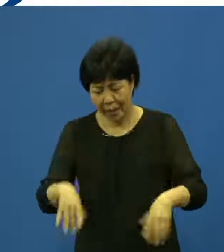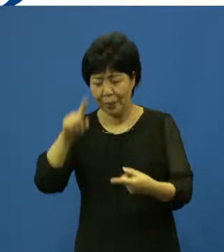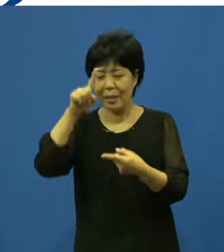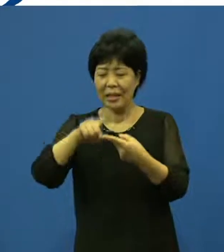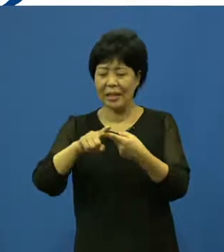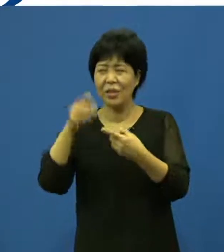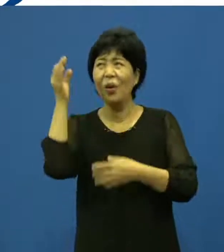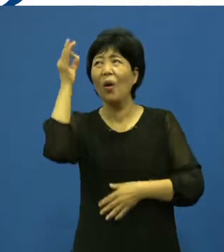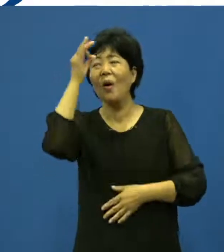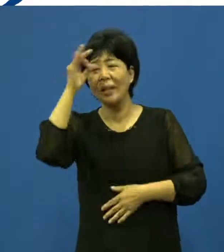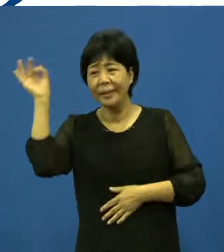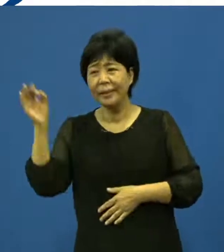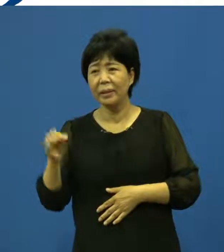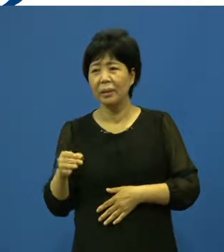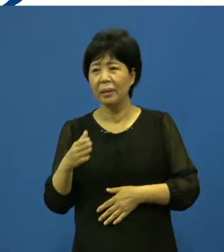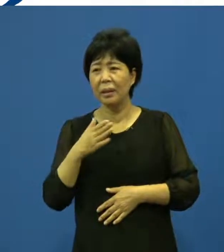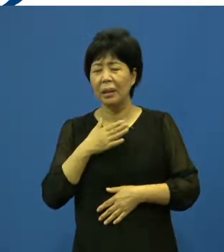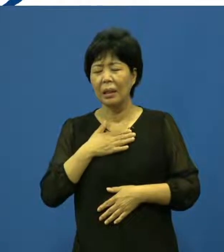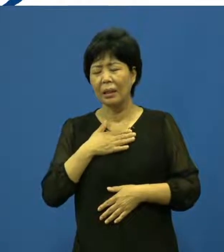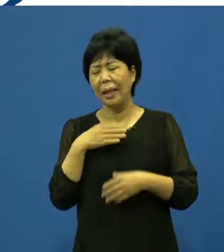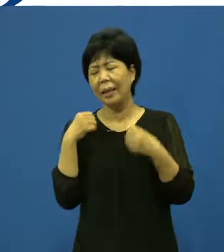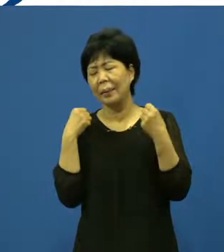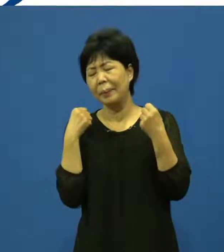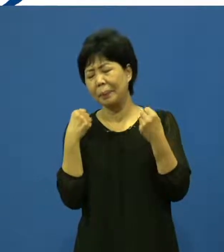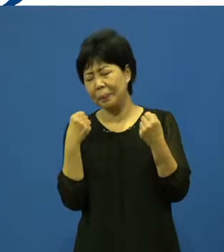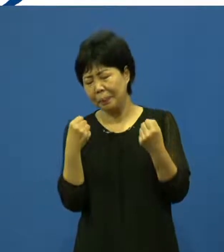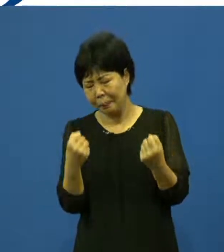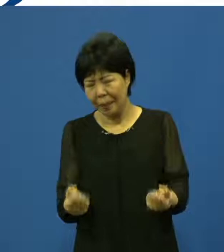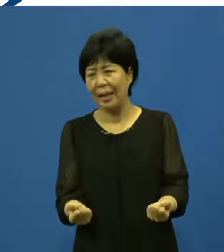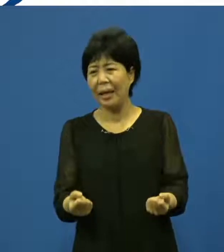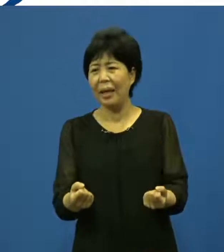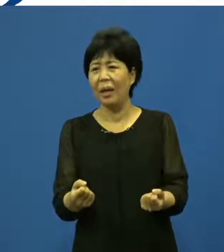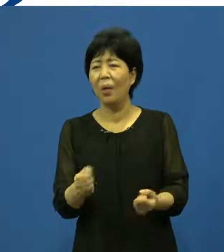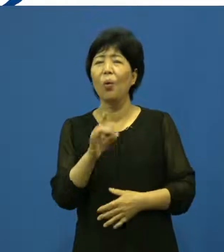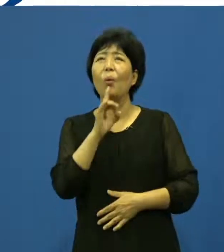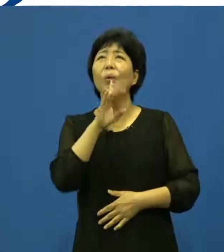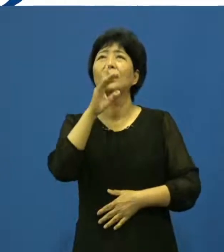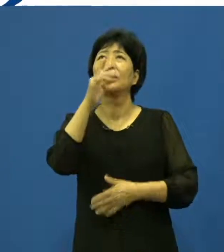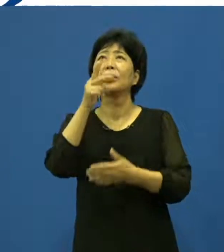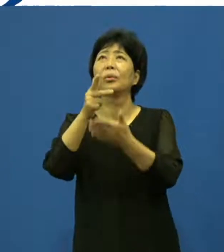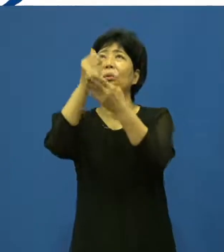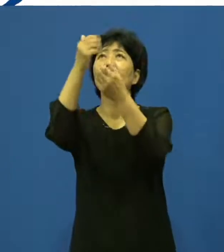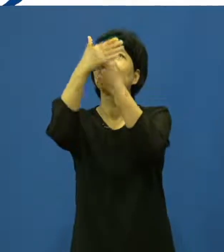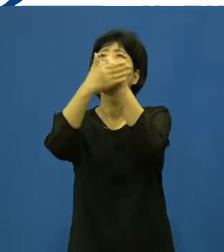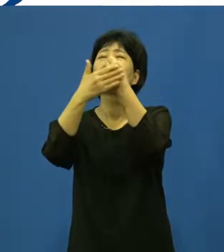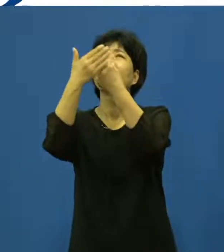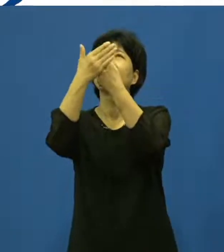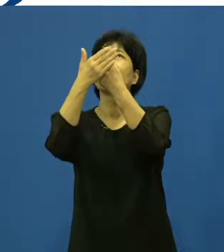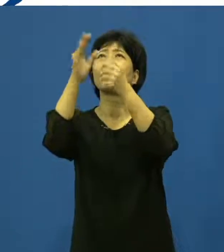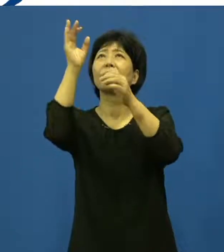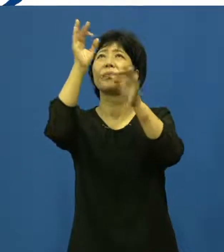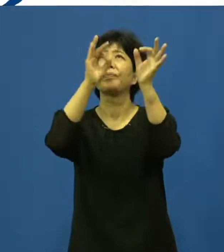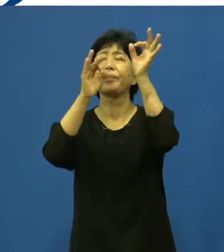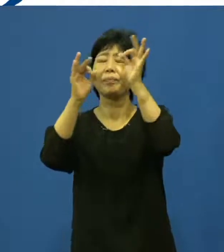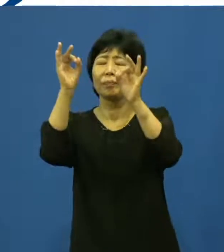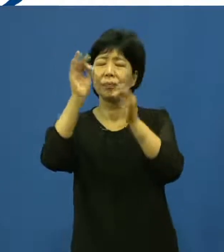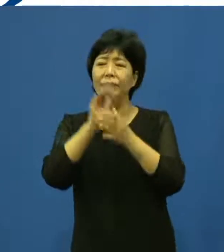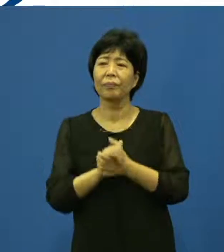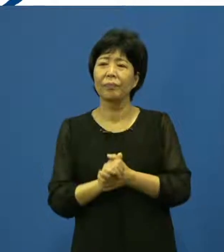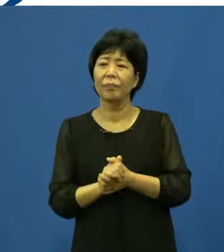하려고 하는 어깨의 힘을 빼야 됩니다. 주의 은혜를 구해야 하는 것입니다. 여러분, 신자는 은혜로